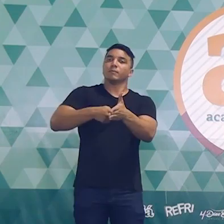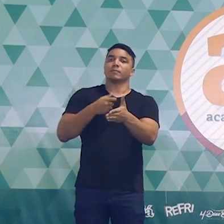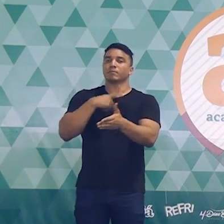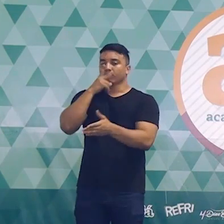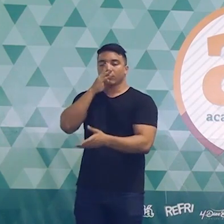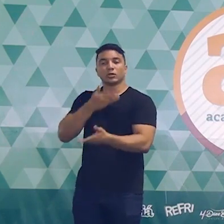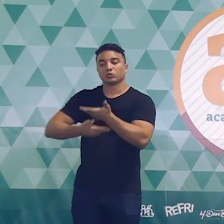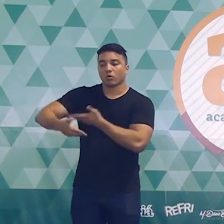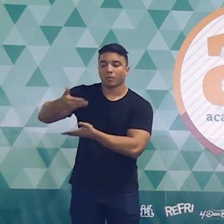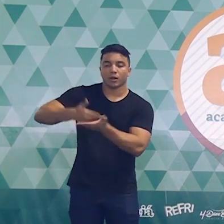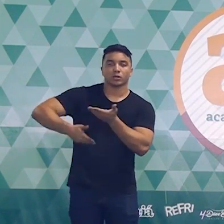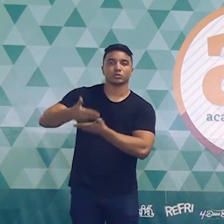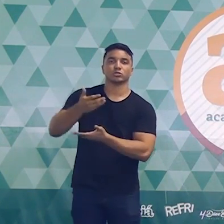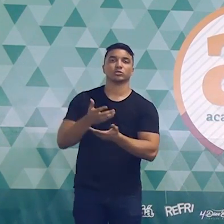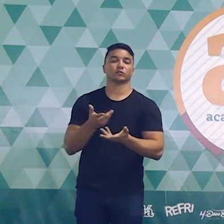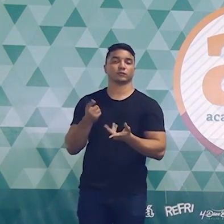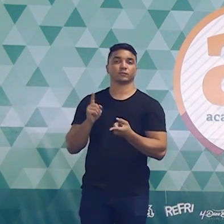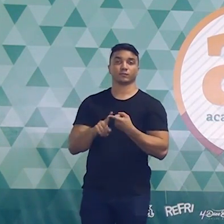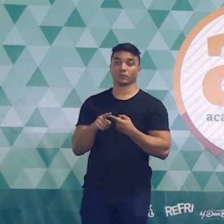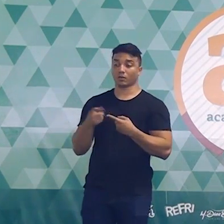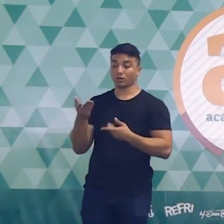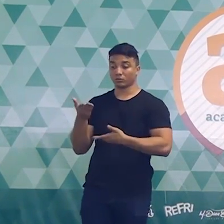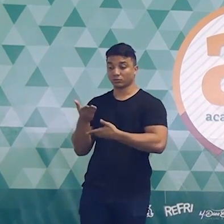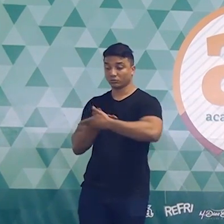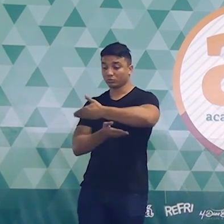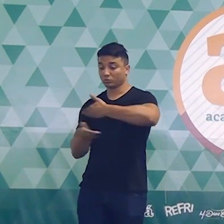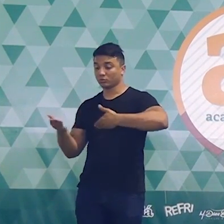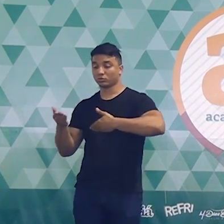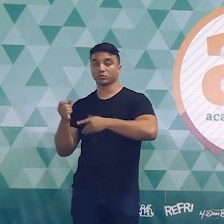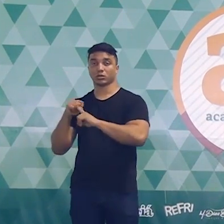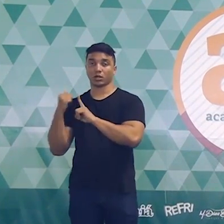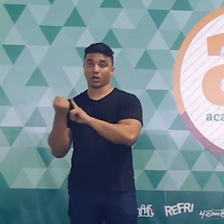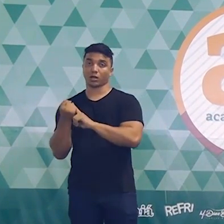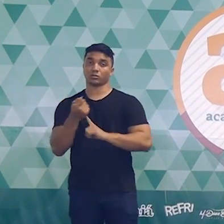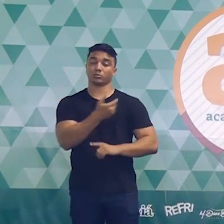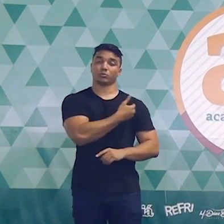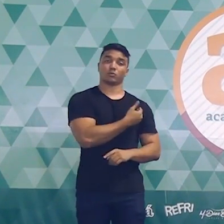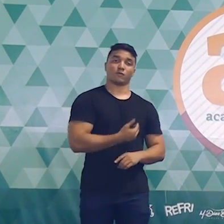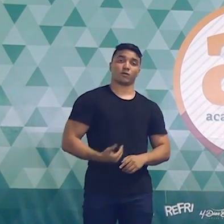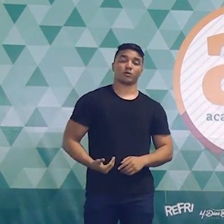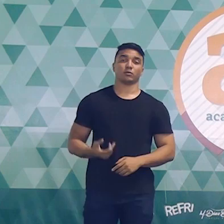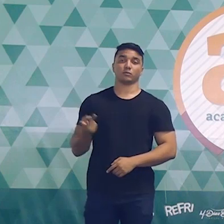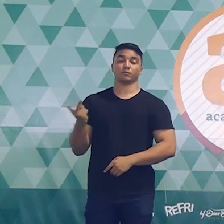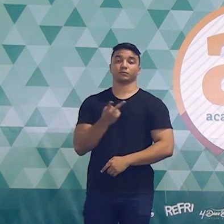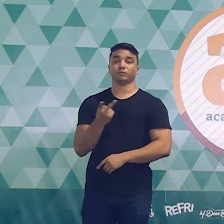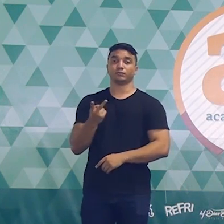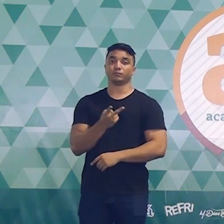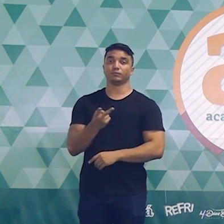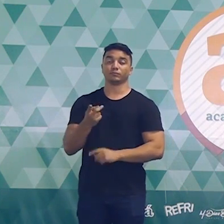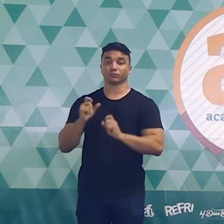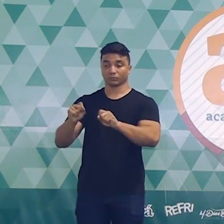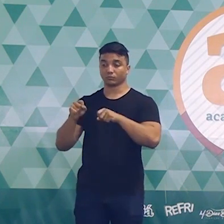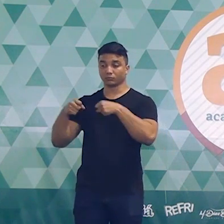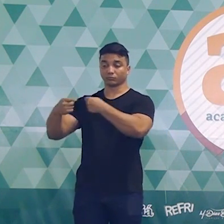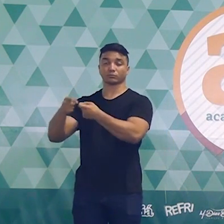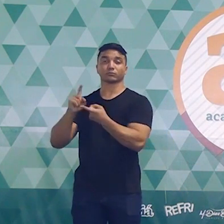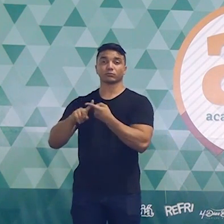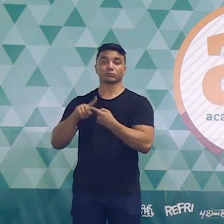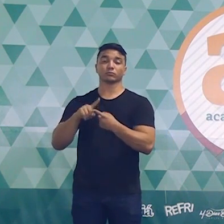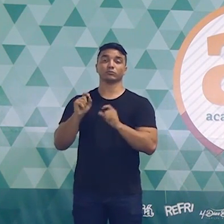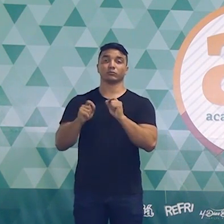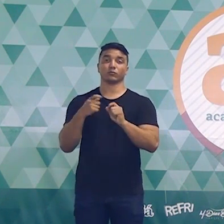mais cooperativa, que envolva a sociedade civil e o poder público. Uma ação mais empenhada, que